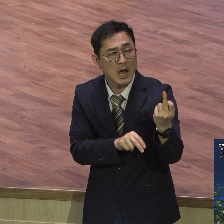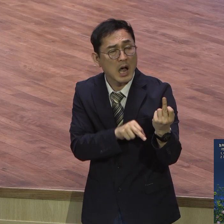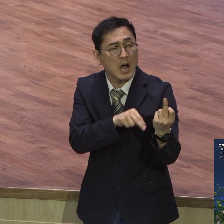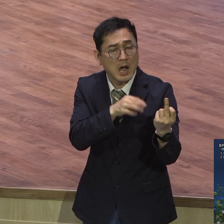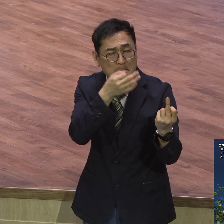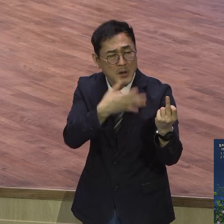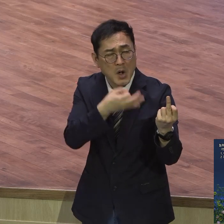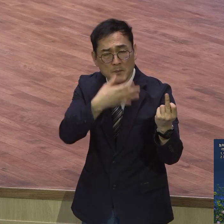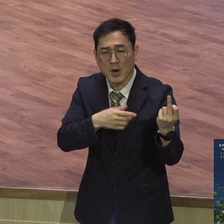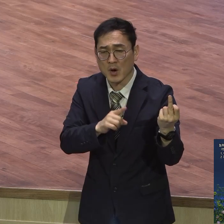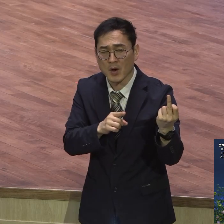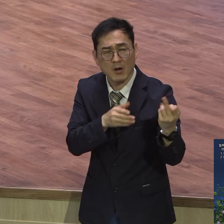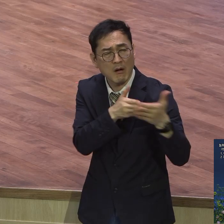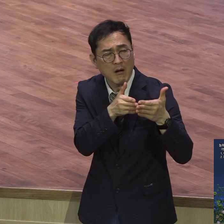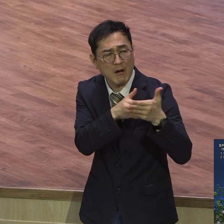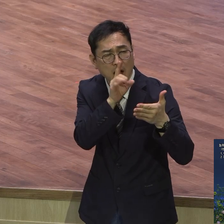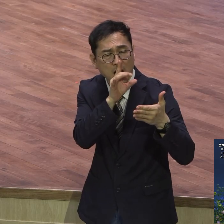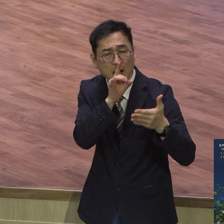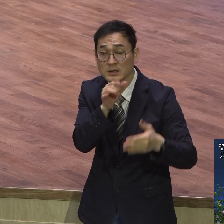큰 걸림돌이 있습니까